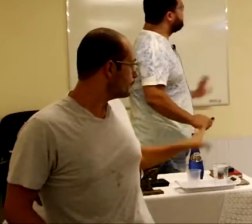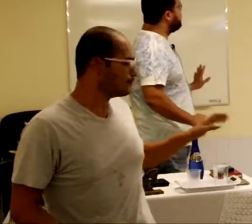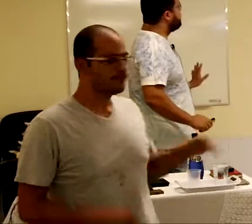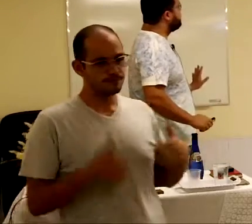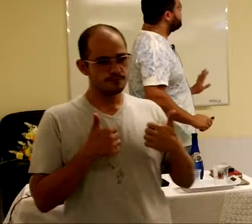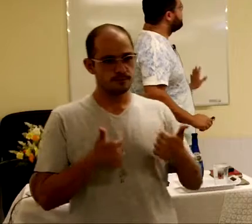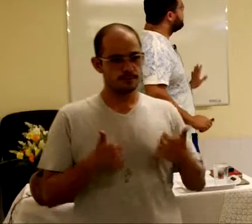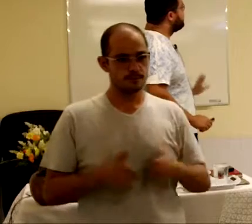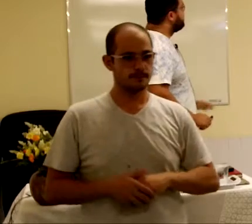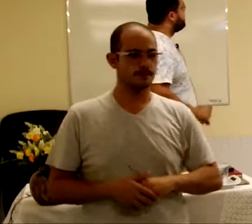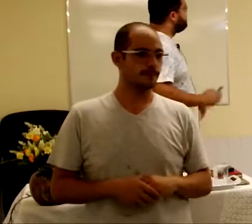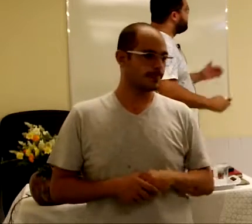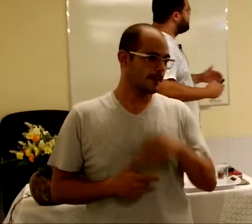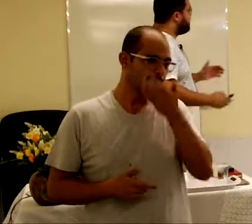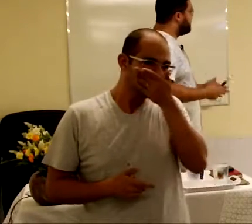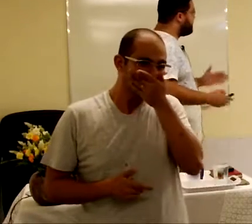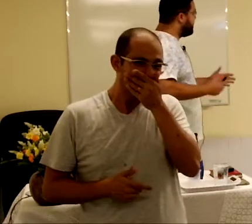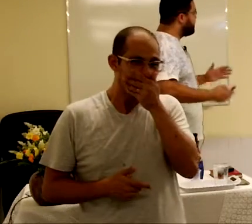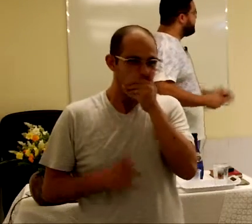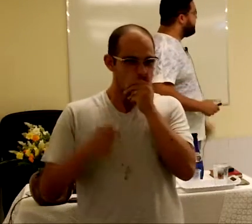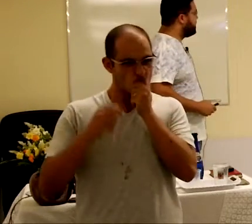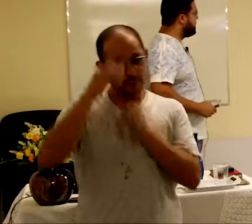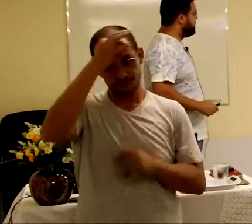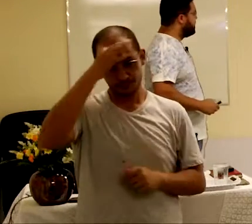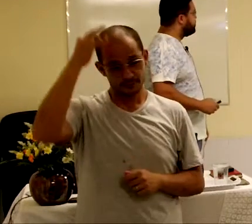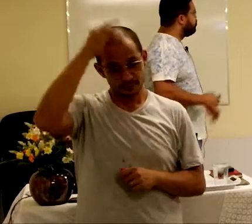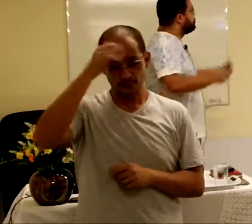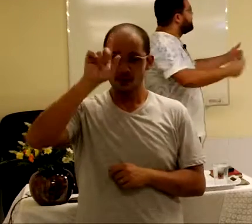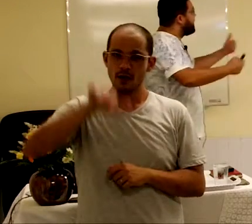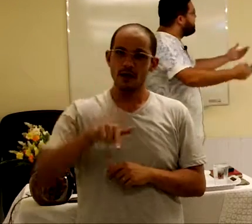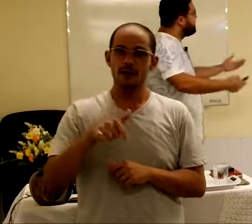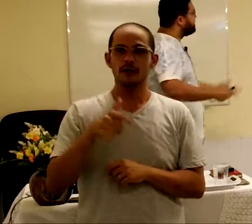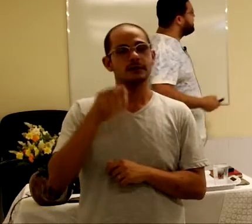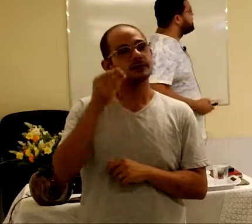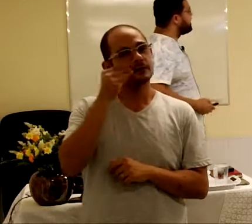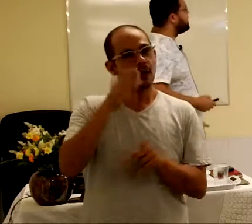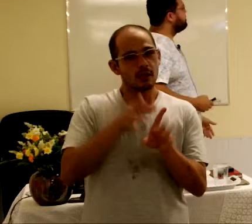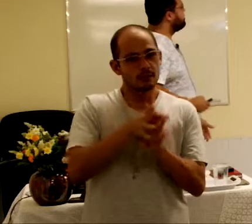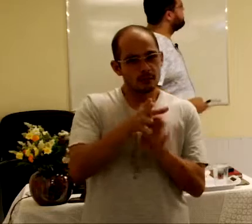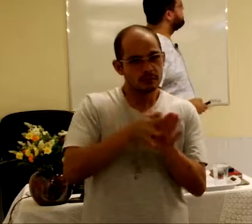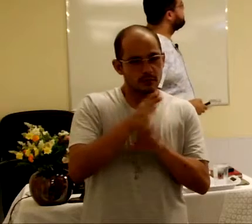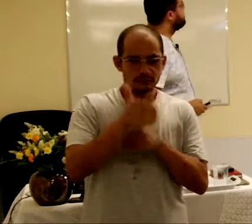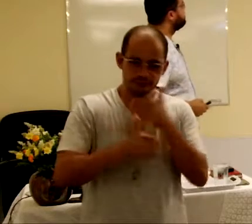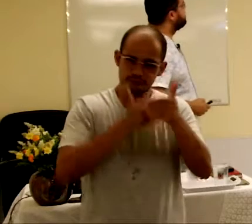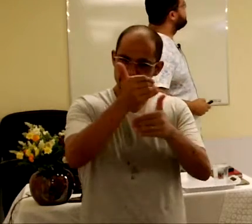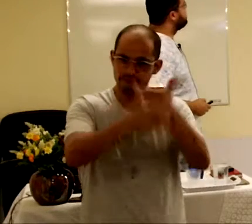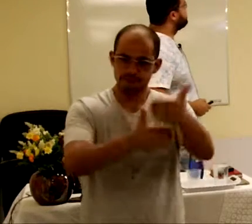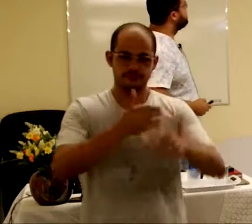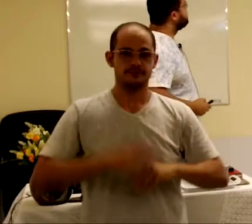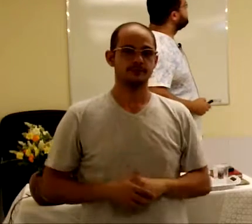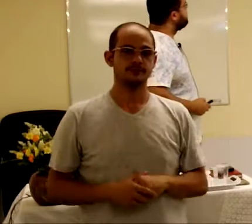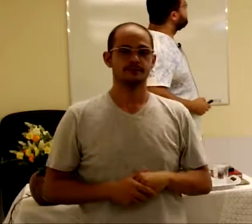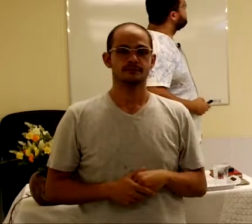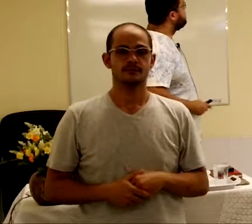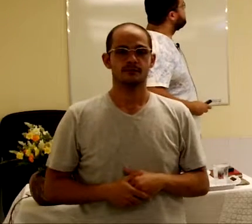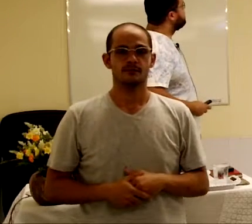Certinho aí? Beleza? Espiritismo é isso aí também, né? A gente tem que doutrinariamente também avançar, né?